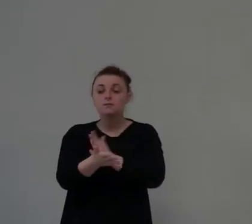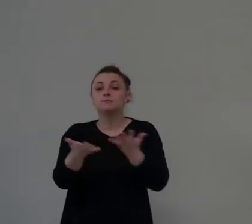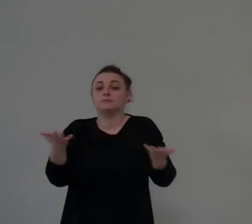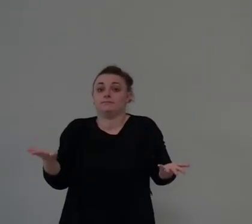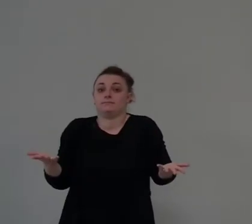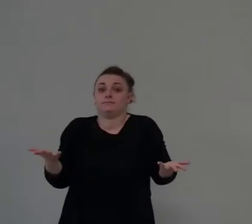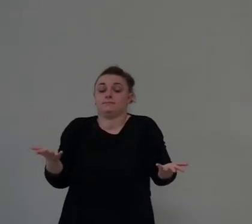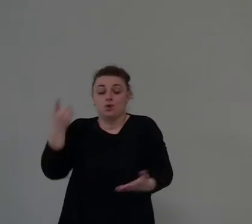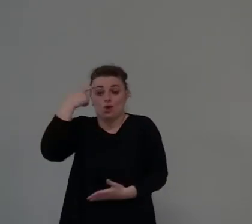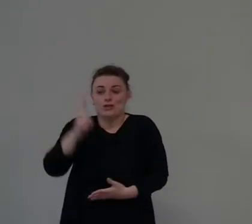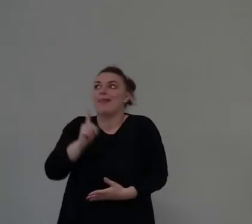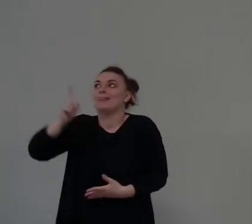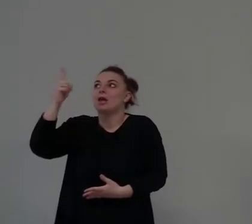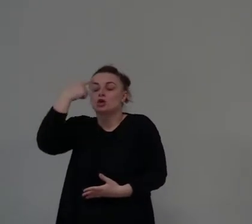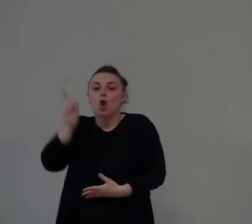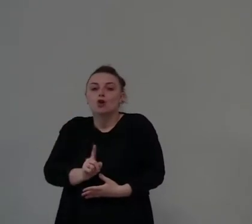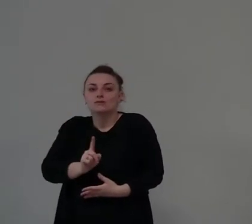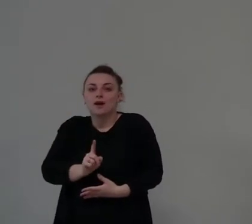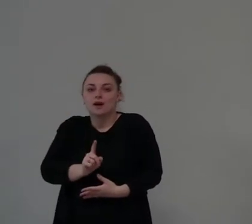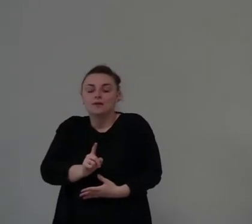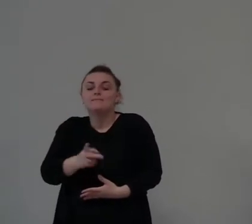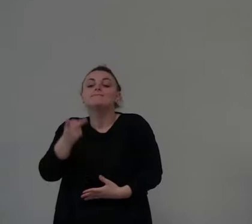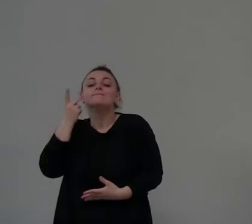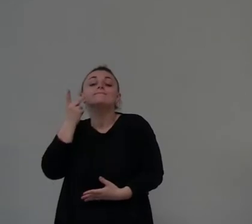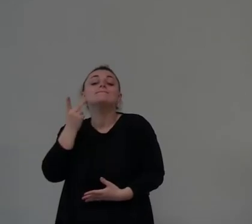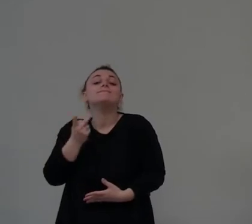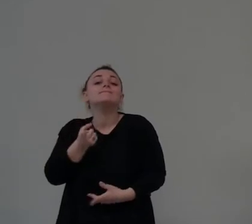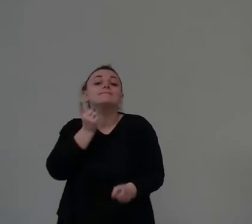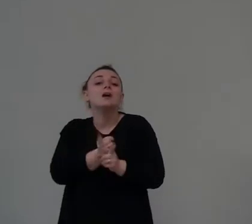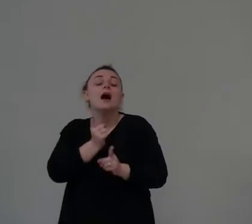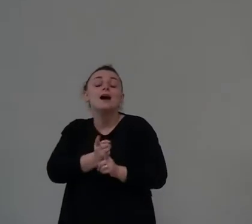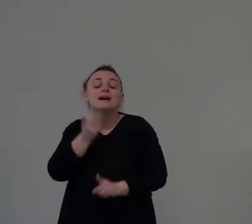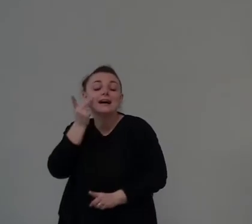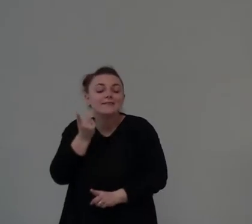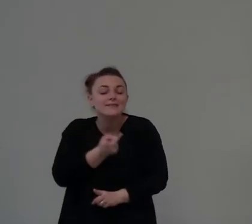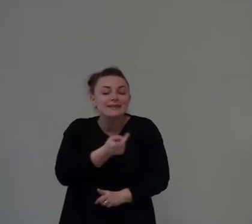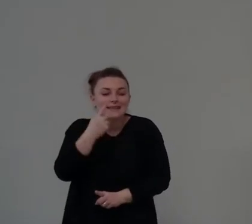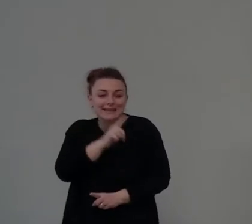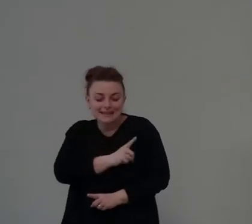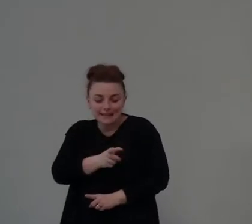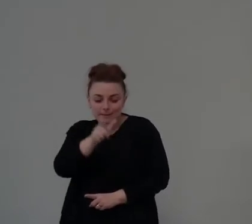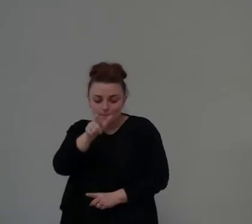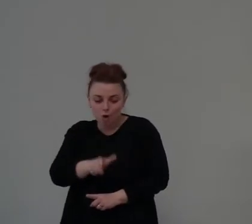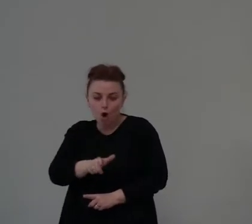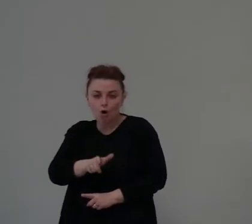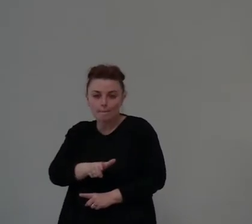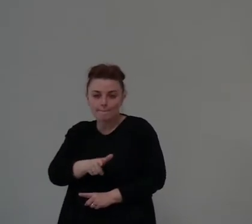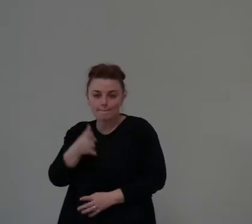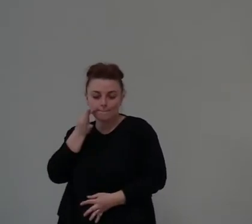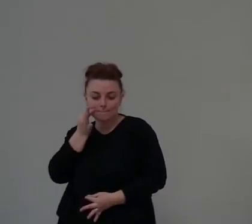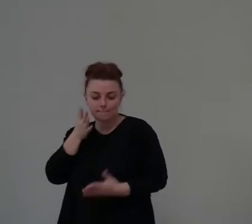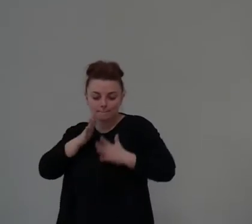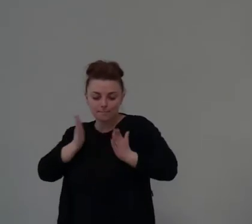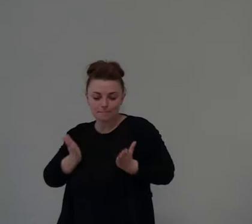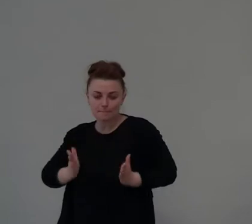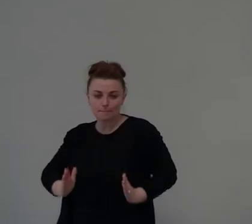nel corpo di un uomo. Doveva sperimentare, vedere se il corpo di un uomo poteva battere il Satana attraverso l'aiuto